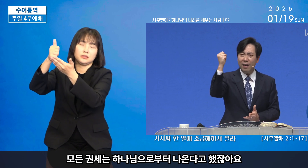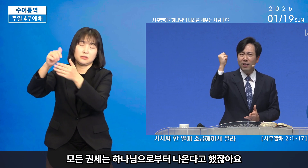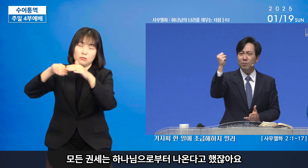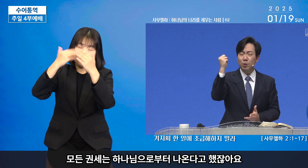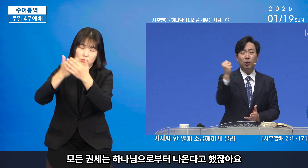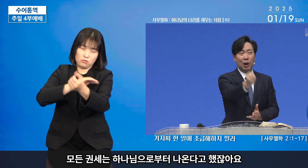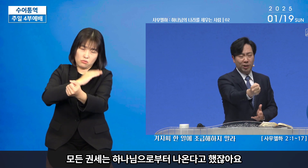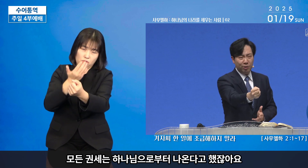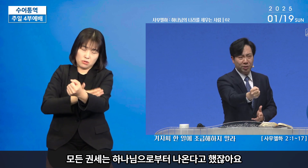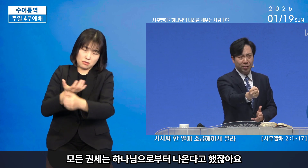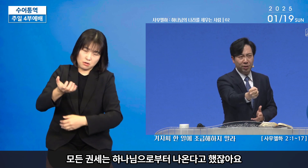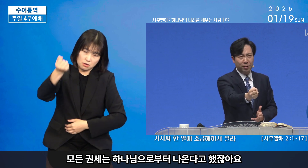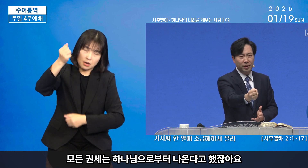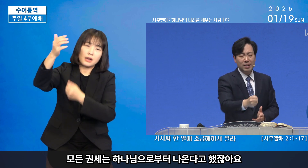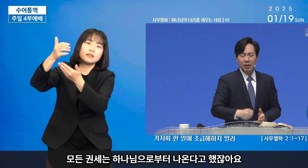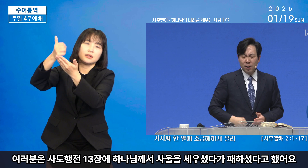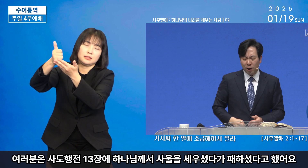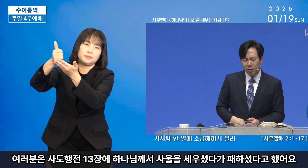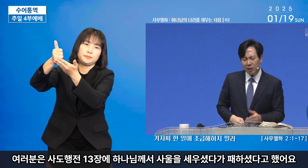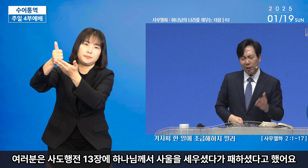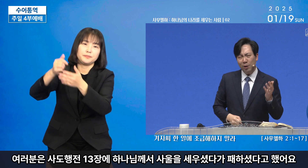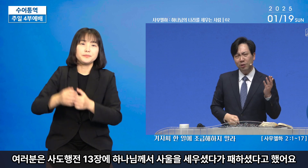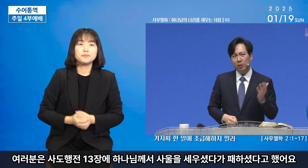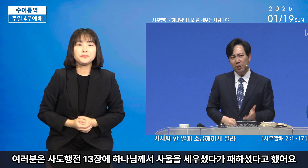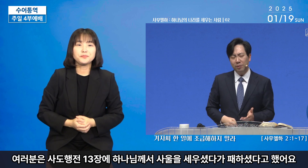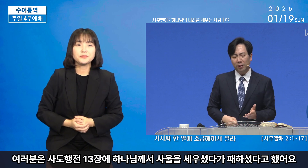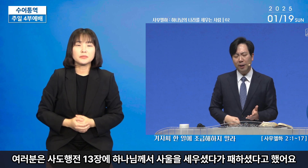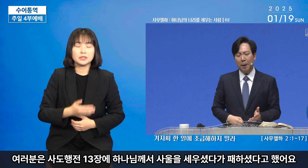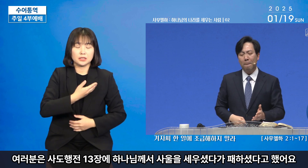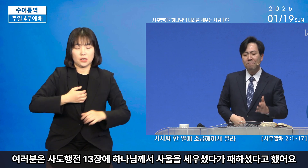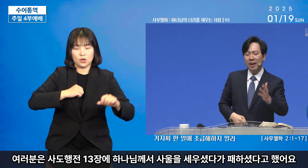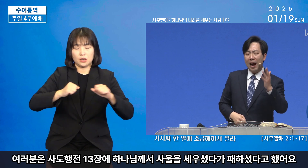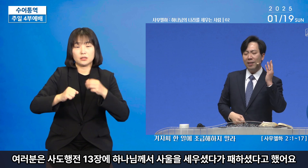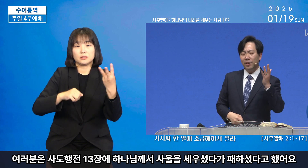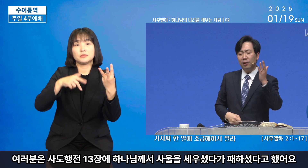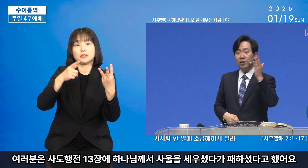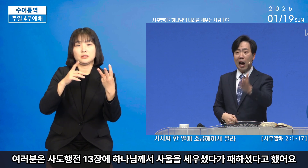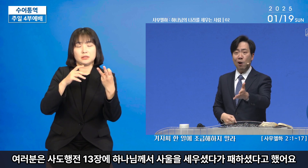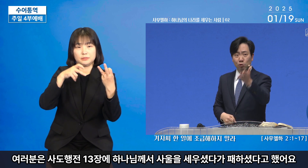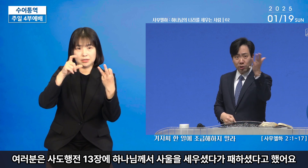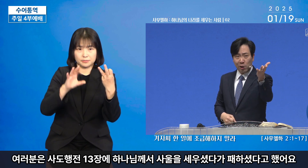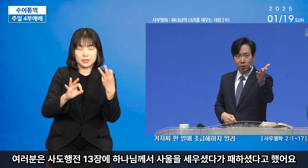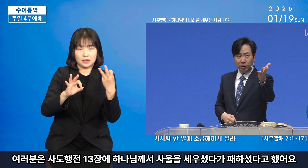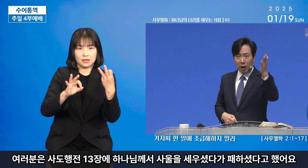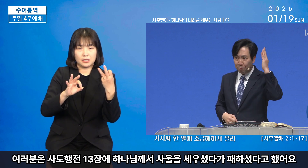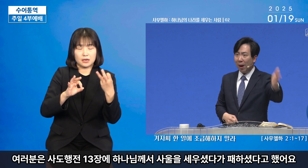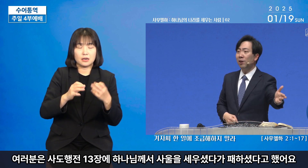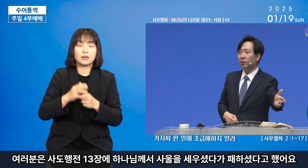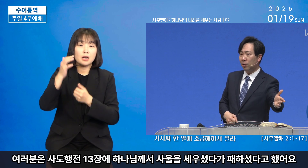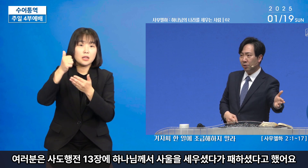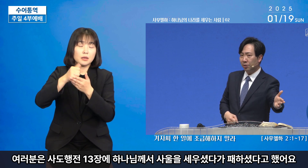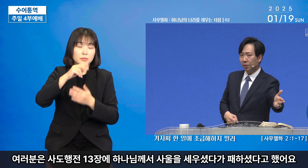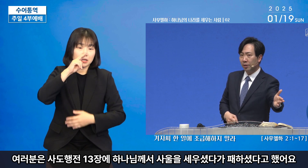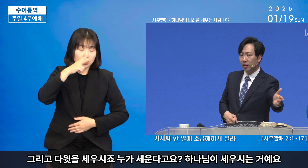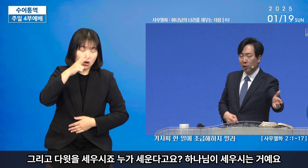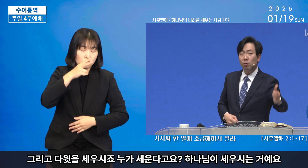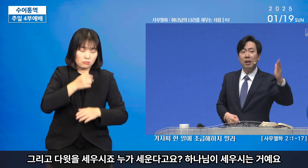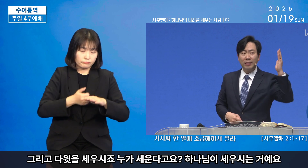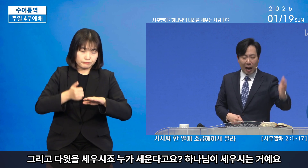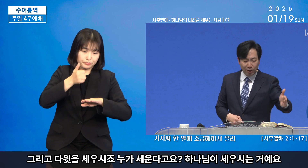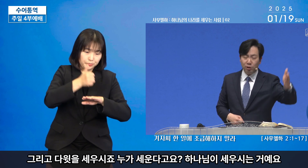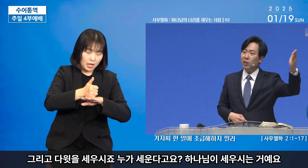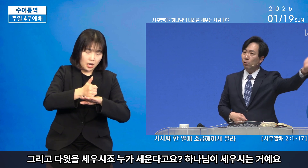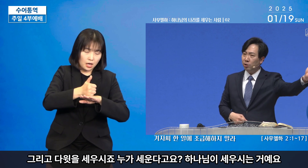권세는 하나님으로부터 나온다고 했잖아요. 여러분, 사도행전 13장에 하나님께서 사울을 세우셨다가 패하셨다고 했어요.